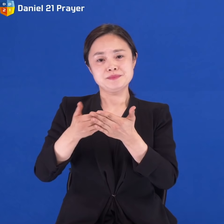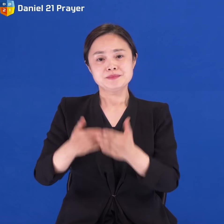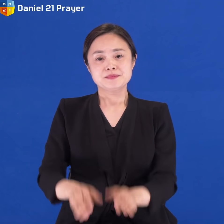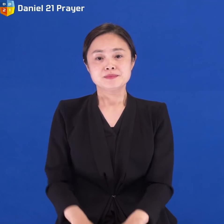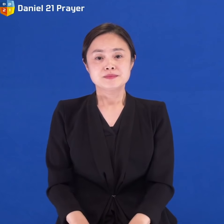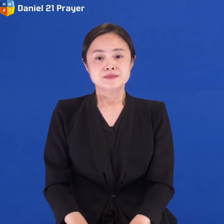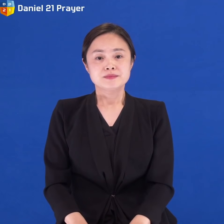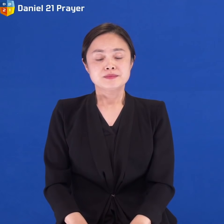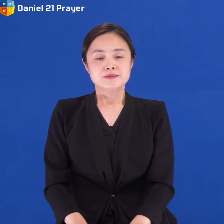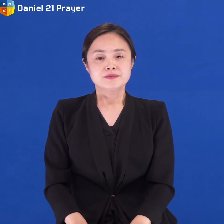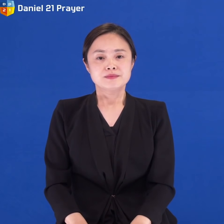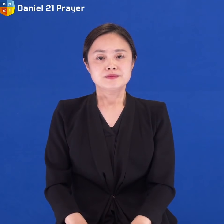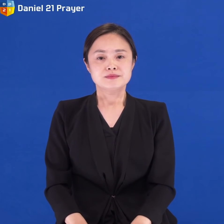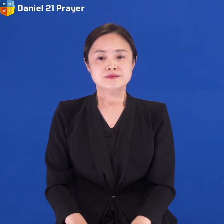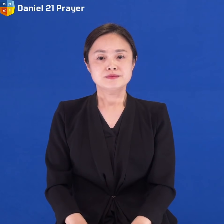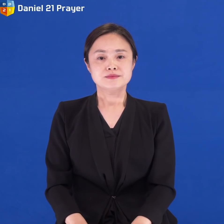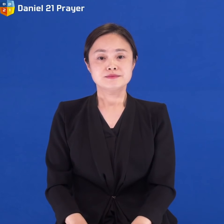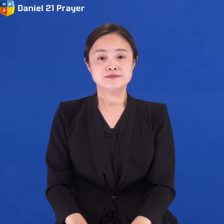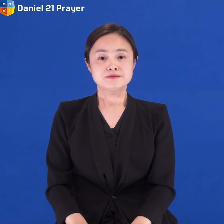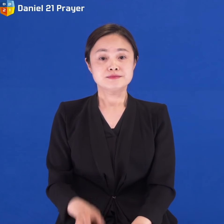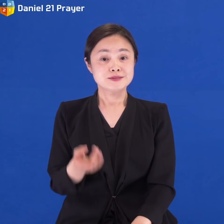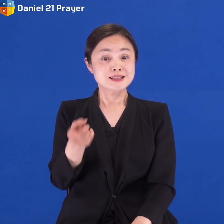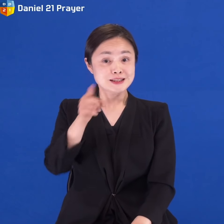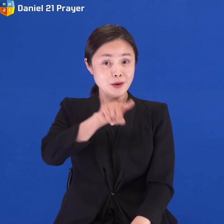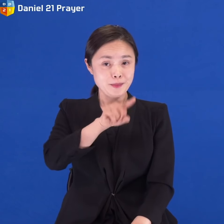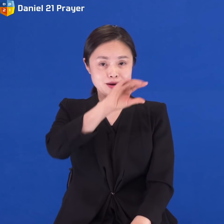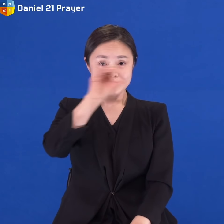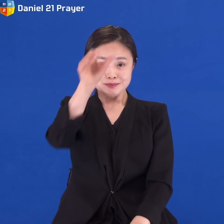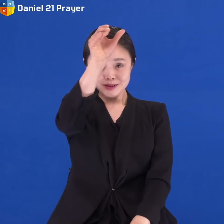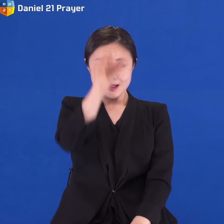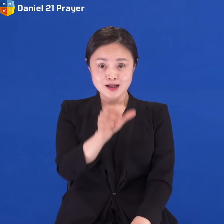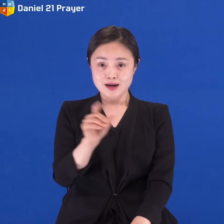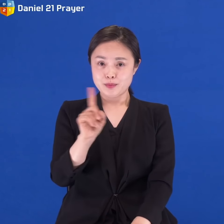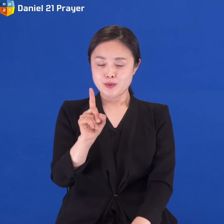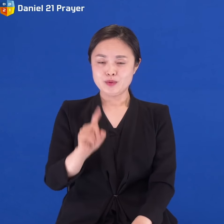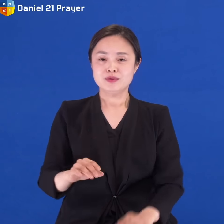세상이 진흙탕 같고 요지경 속이어도